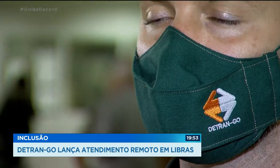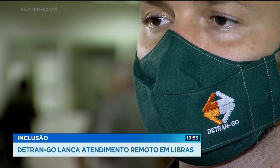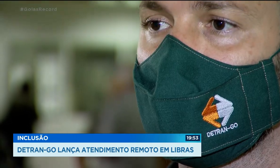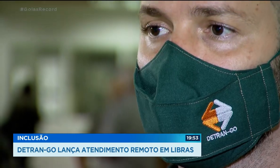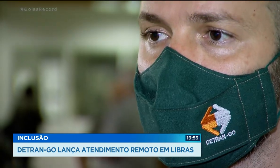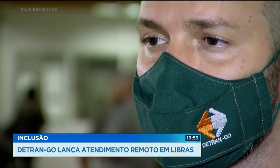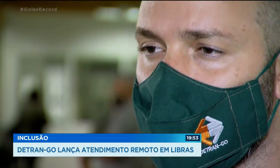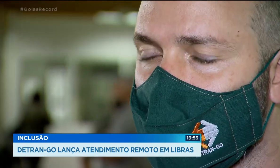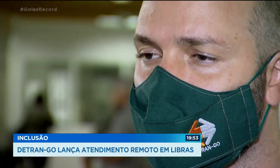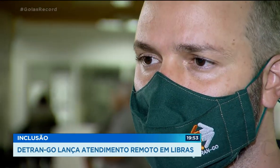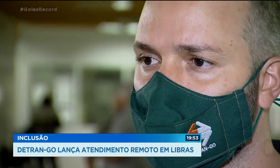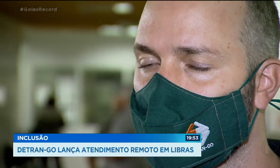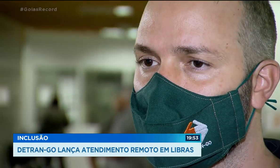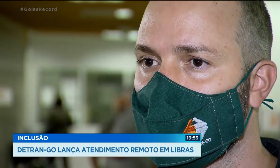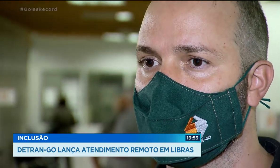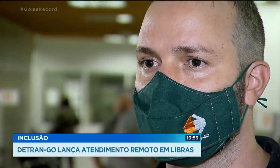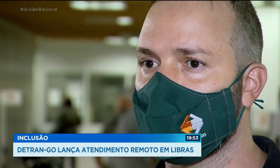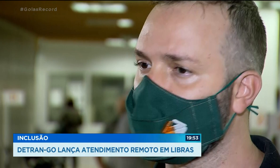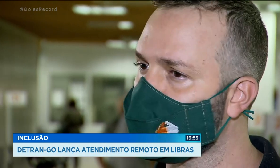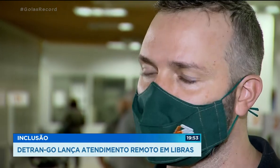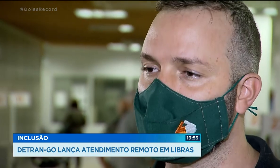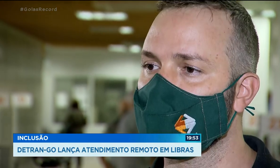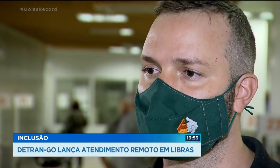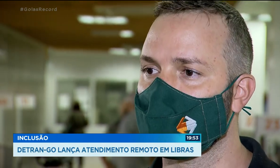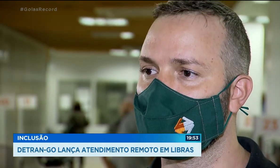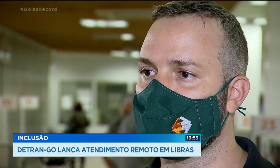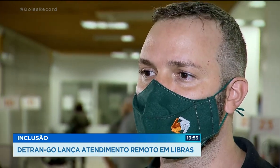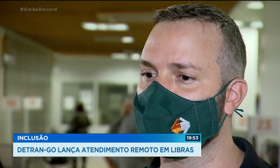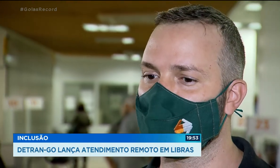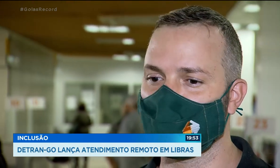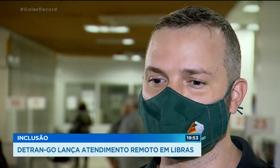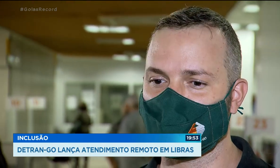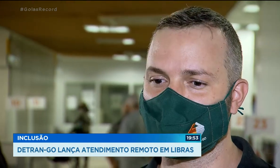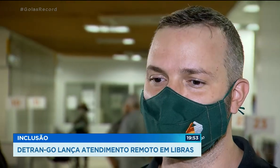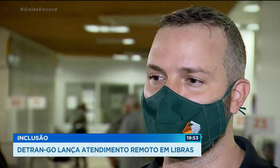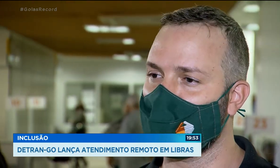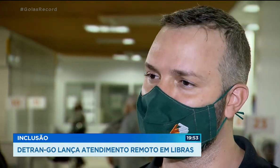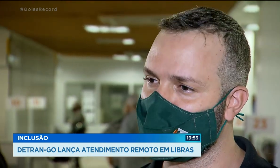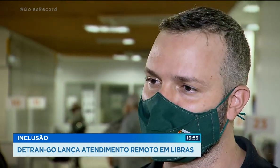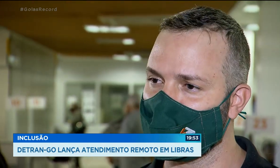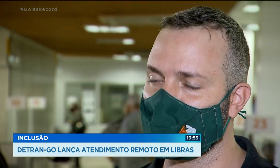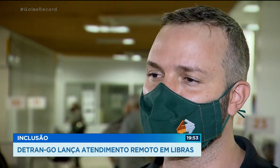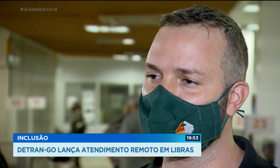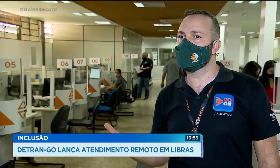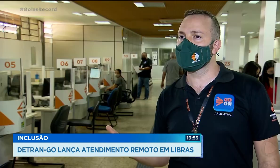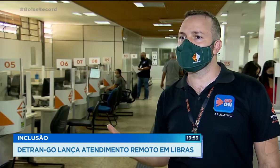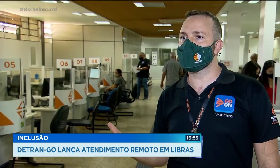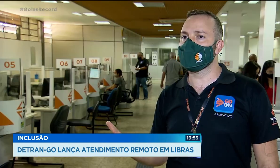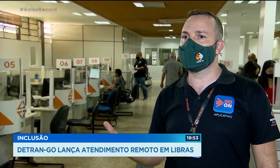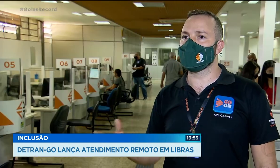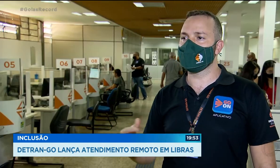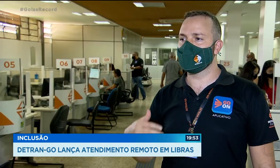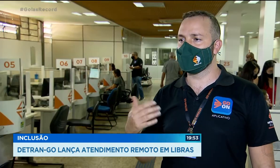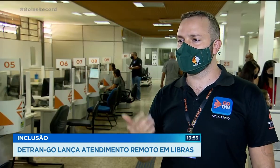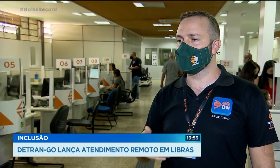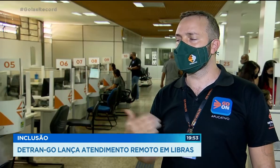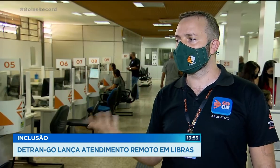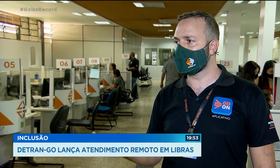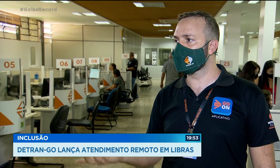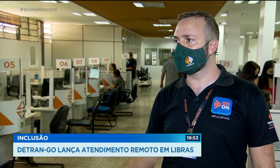O Euler, que é coordenador da equipe de atendimento, explica que a ideia, que estava em estudo, teve que ser implantada com a chegada